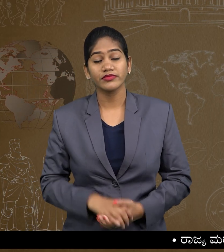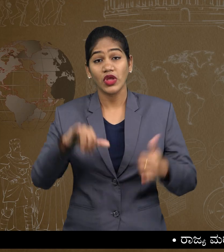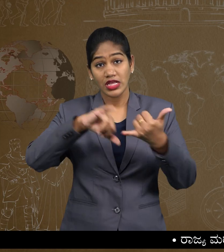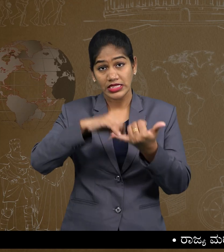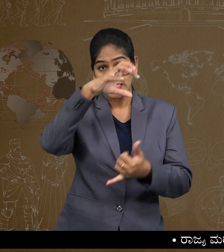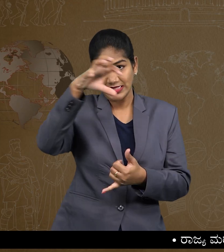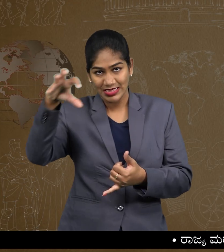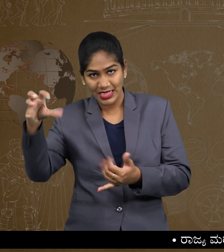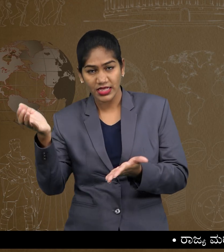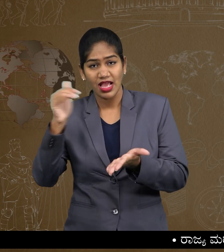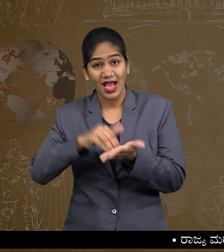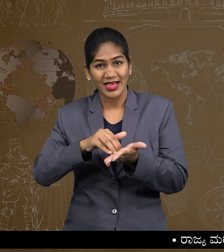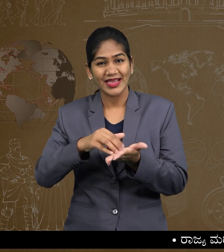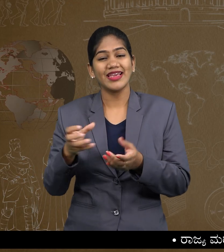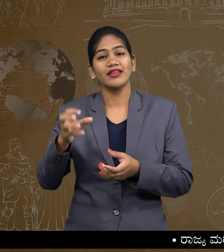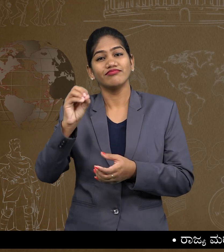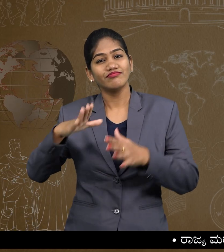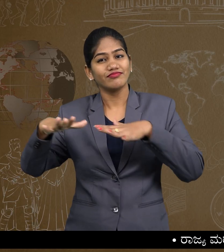ರಾಜ್ಯ ಮರುಸಂಘಟನೆ ಕಾಯಿದೆ,